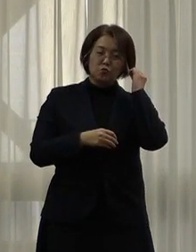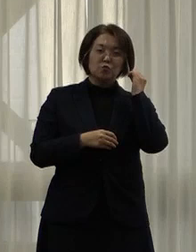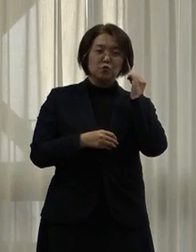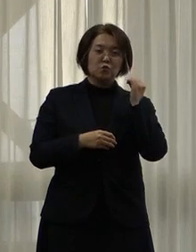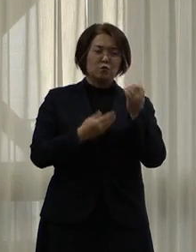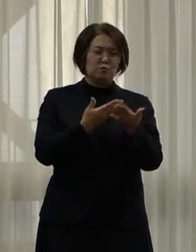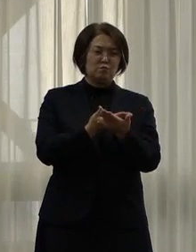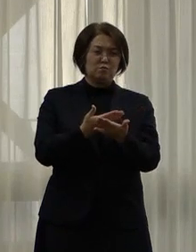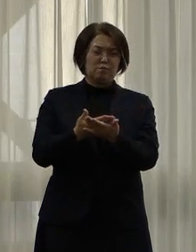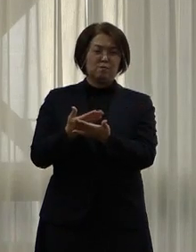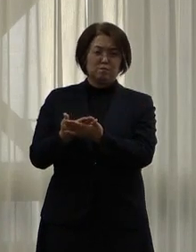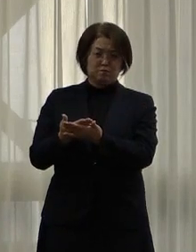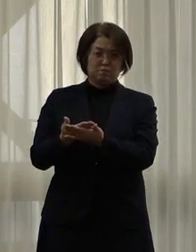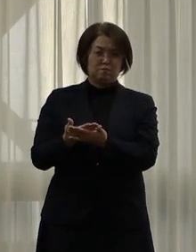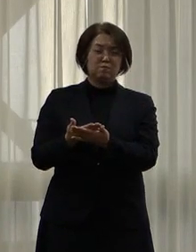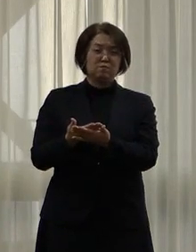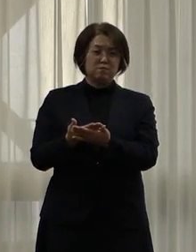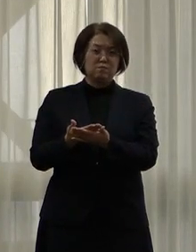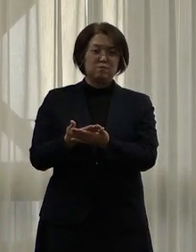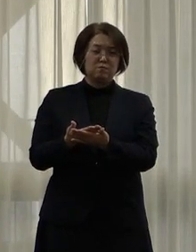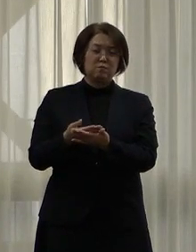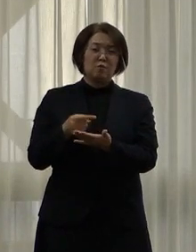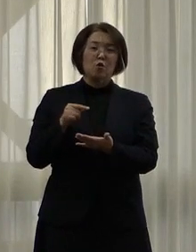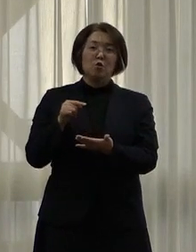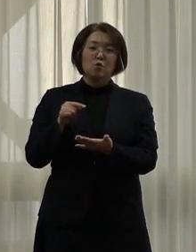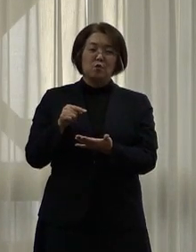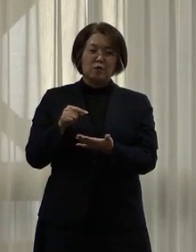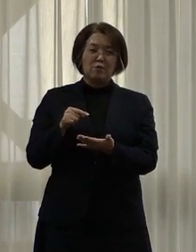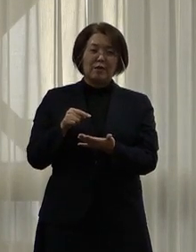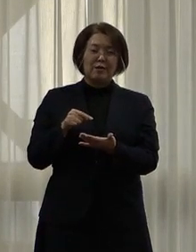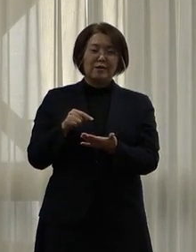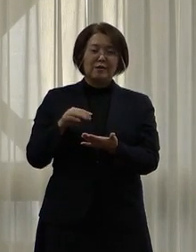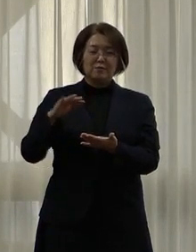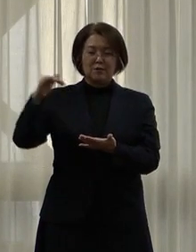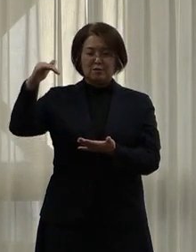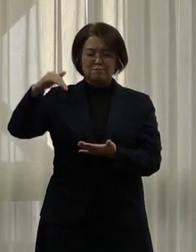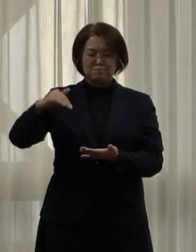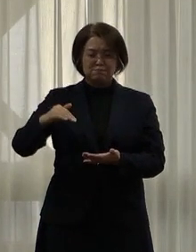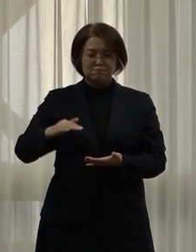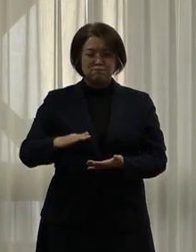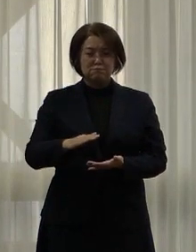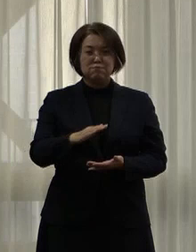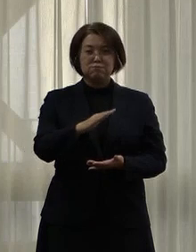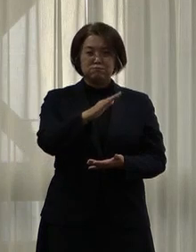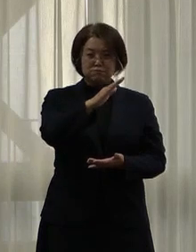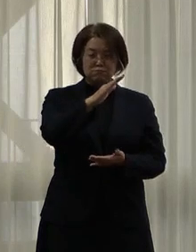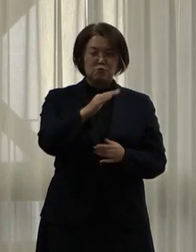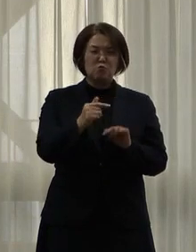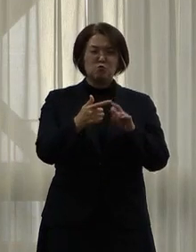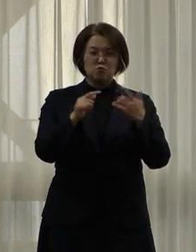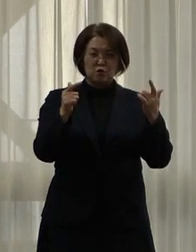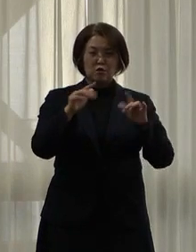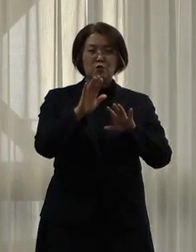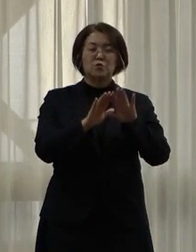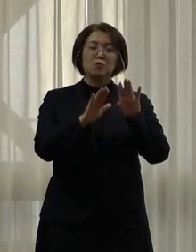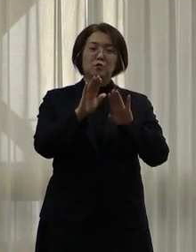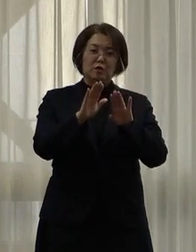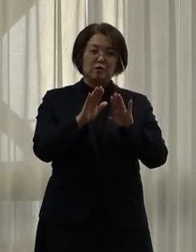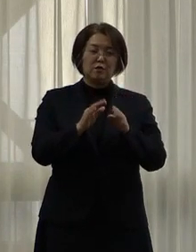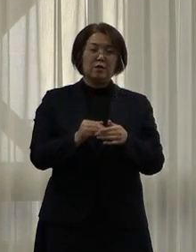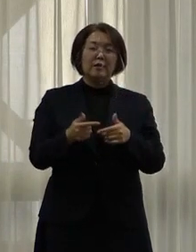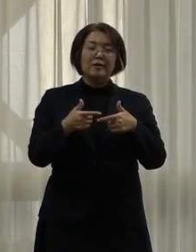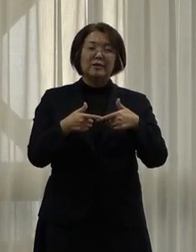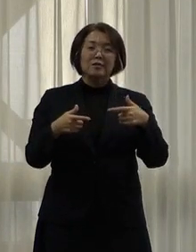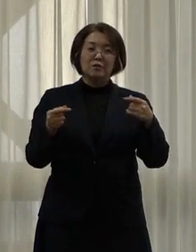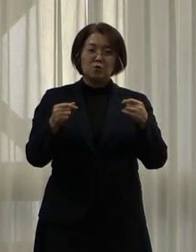要、そこを打って回復基調にあるというふうには理解をしております。昨日も実は、日本旅